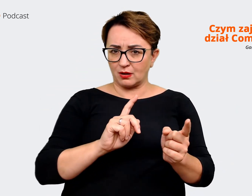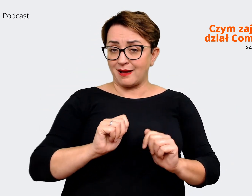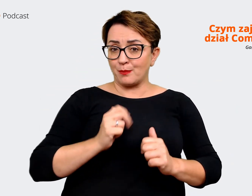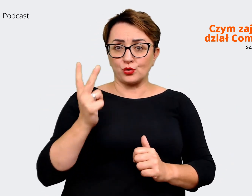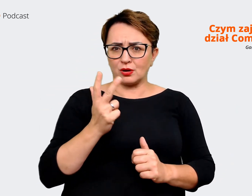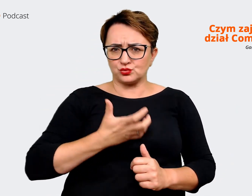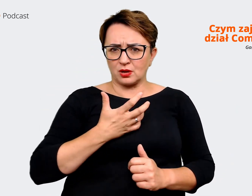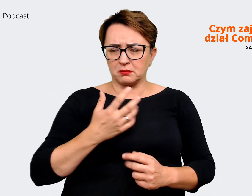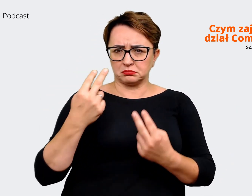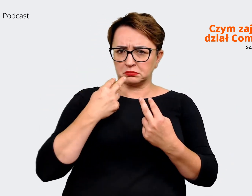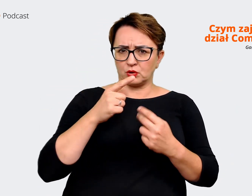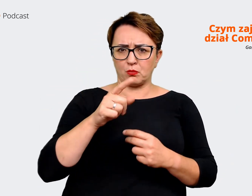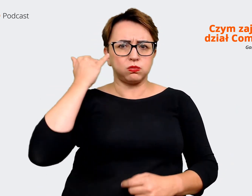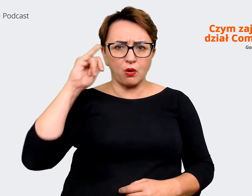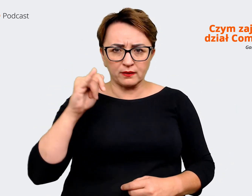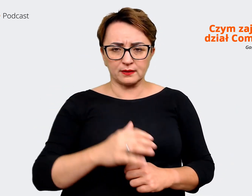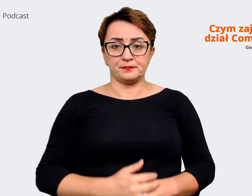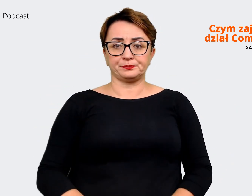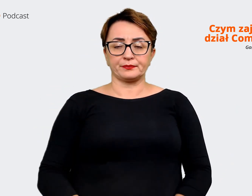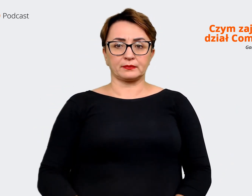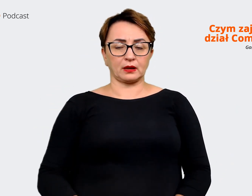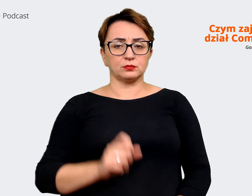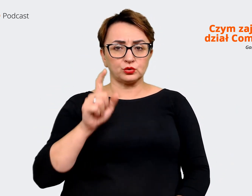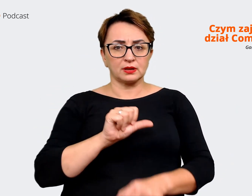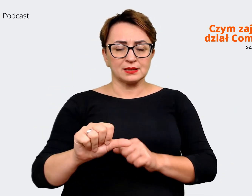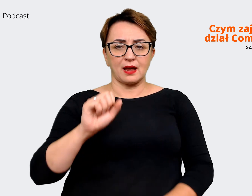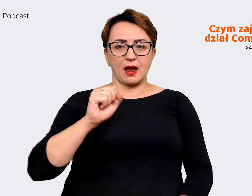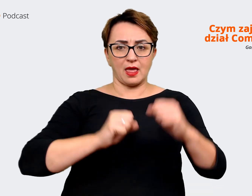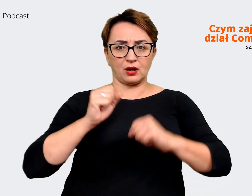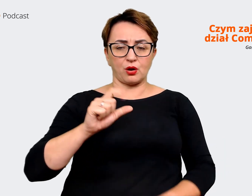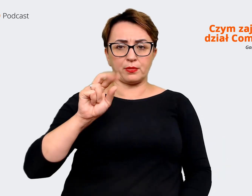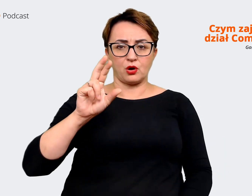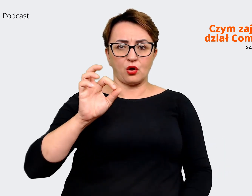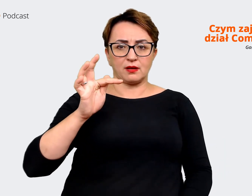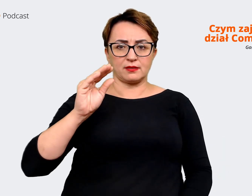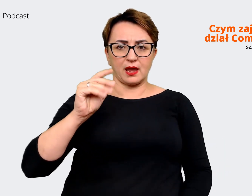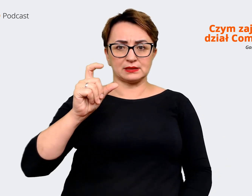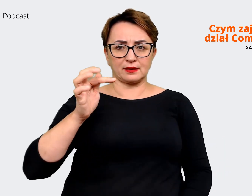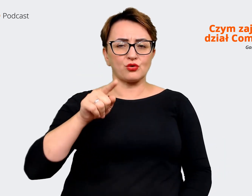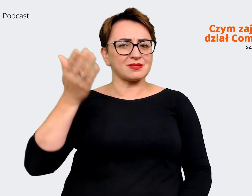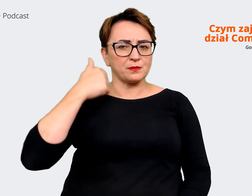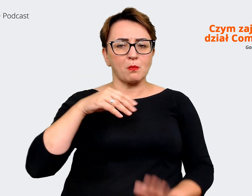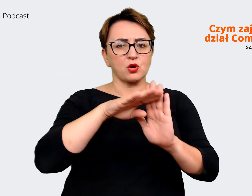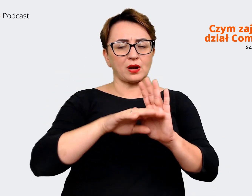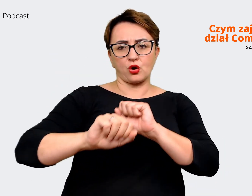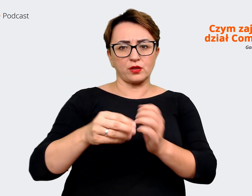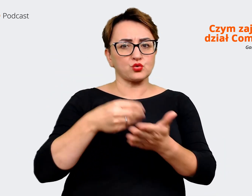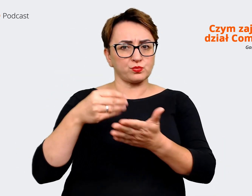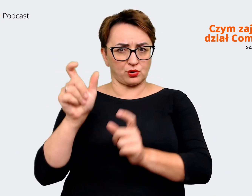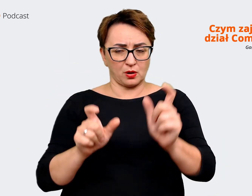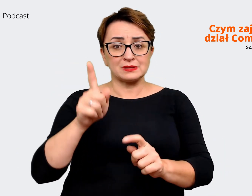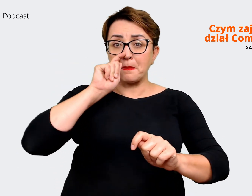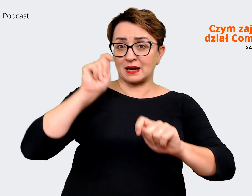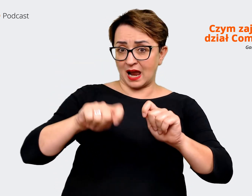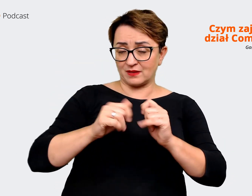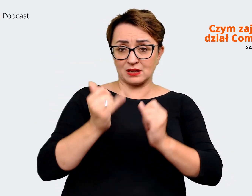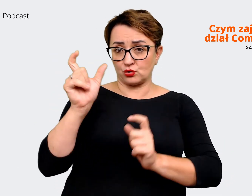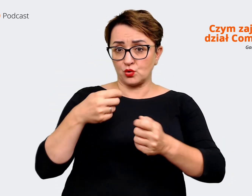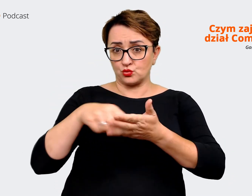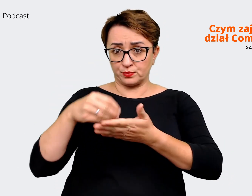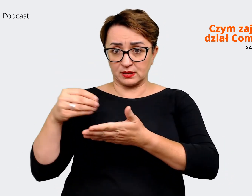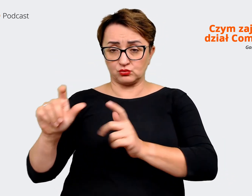żeby przekaz marketingowy, który mamy, zawsze był prawdziwy, żeby nie używać jakichś takich claimów, które są dwuznaczne albo mogą